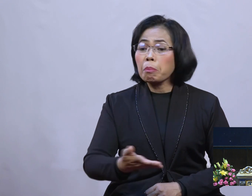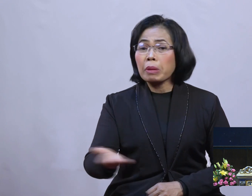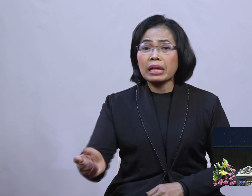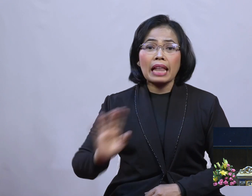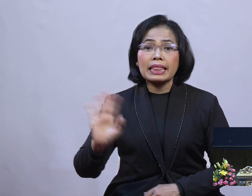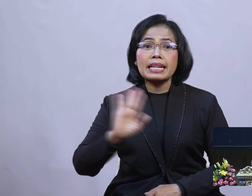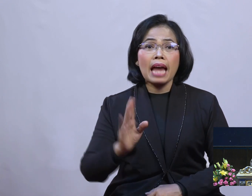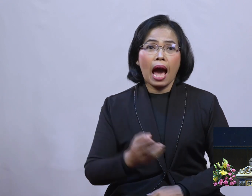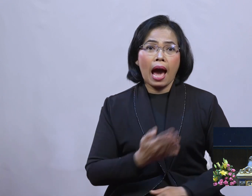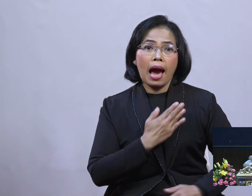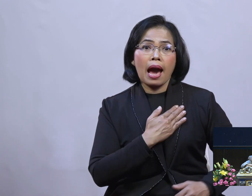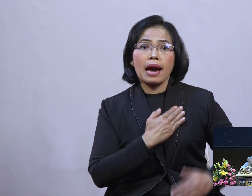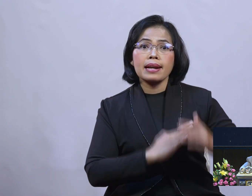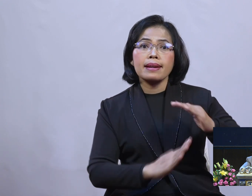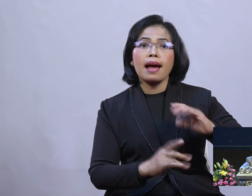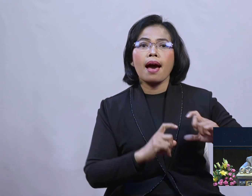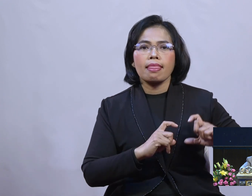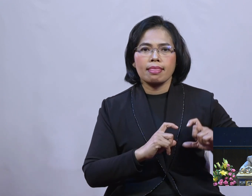hati